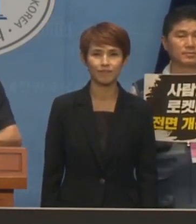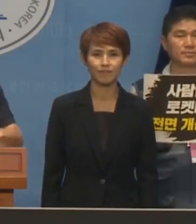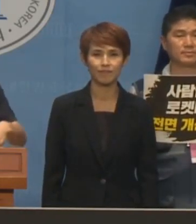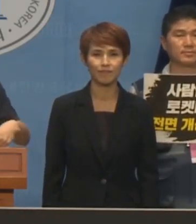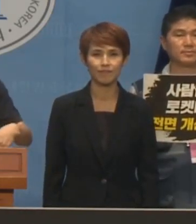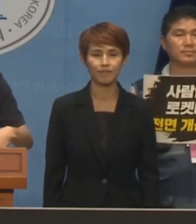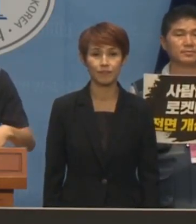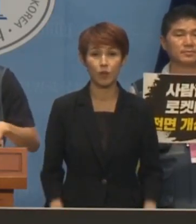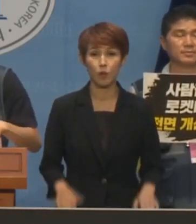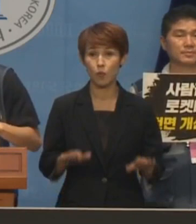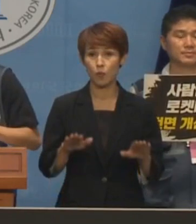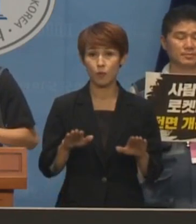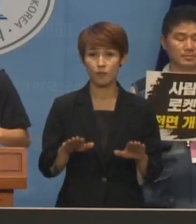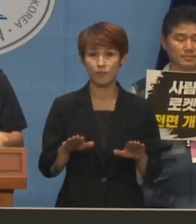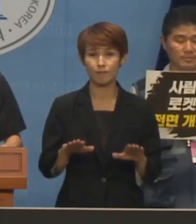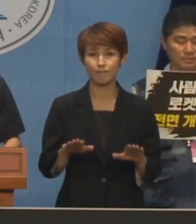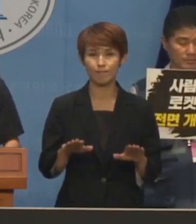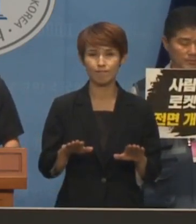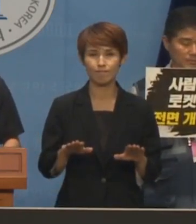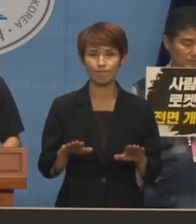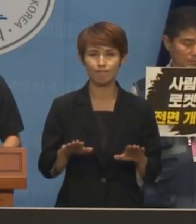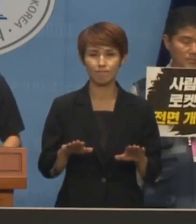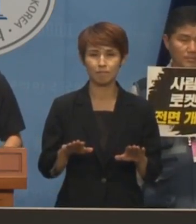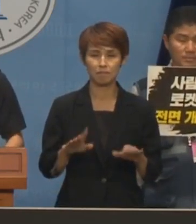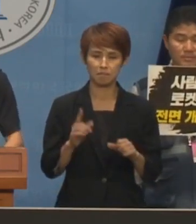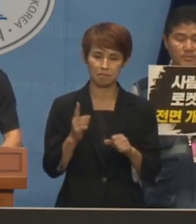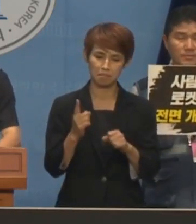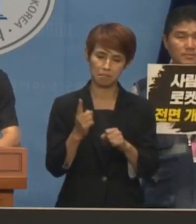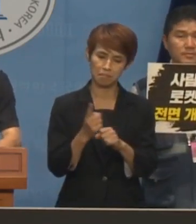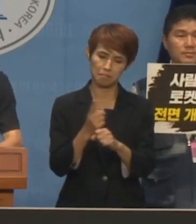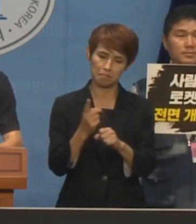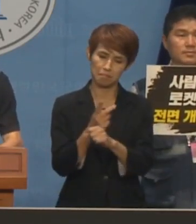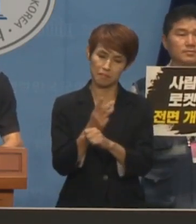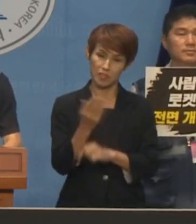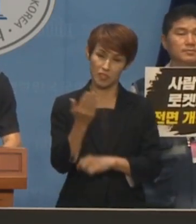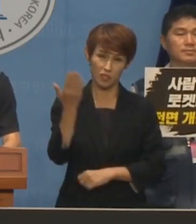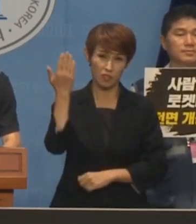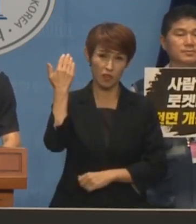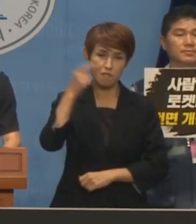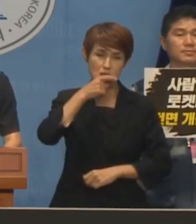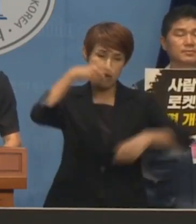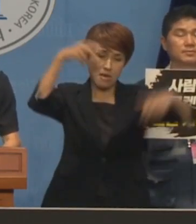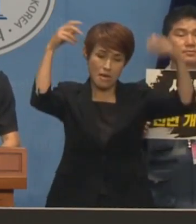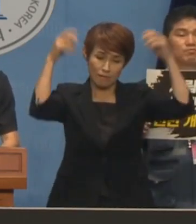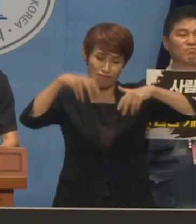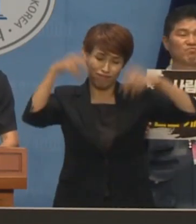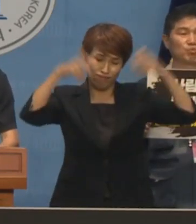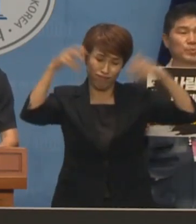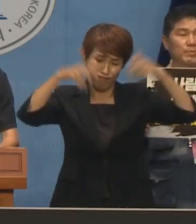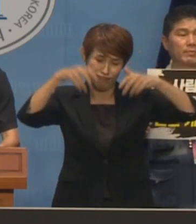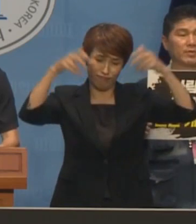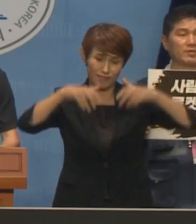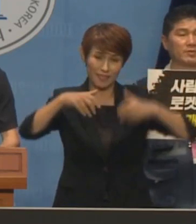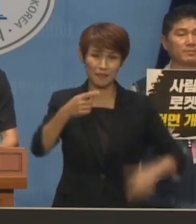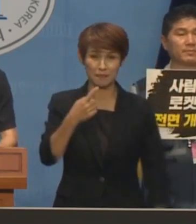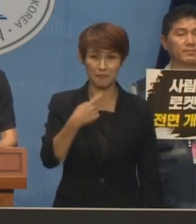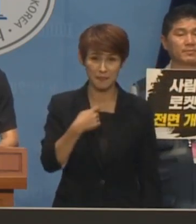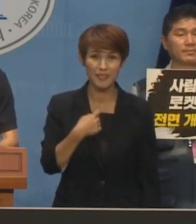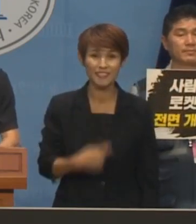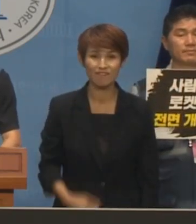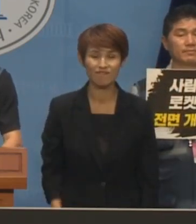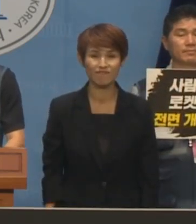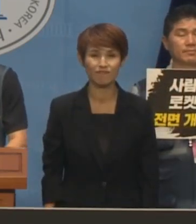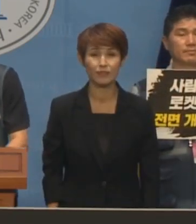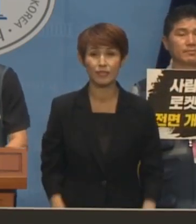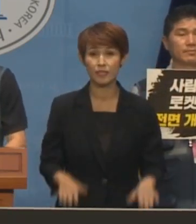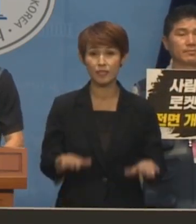아 오늘도 몇 시간 전까지 어마어마한 포구가 새벽 내내 쏟아졌습니다이